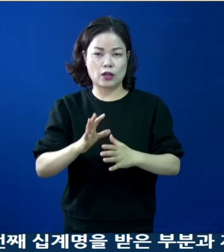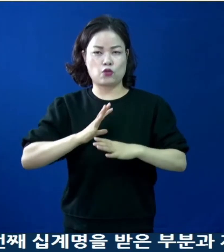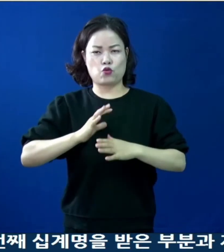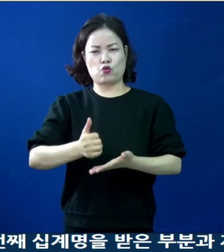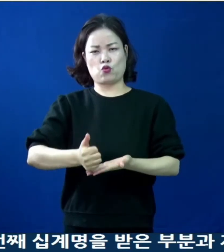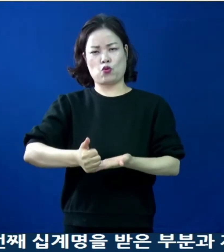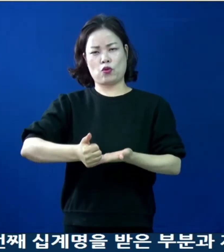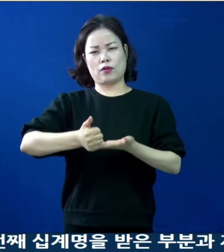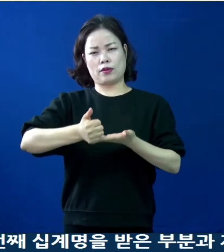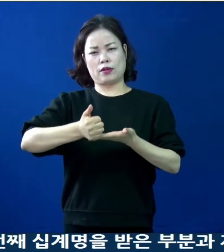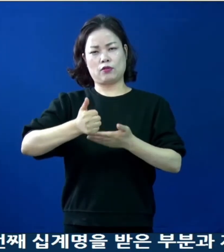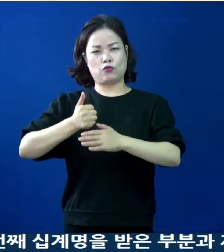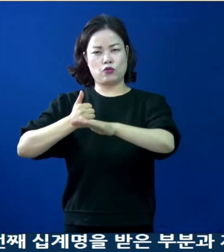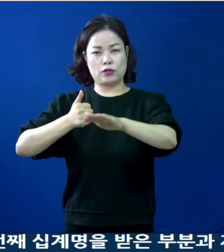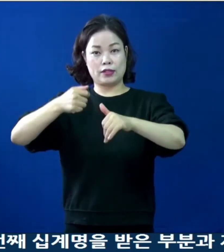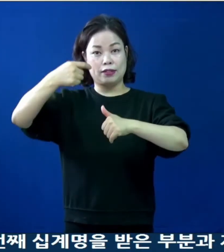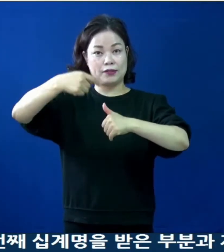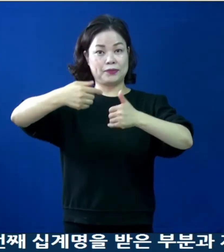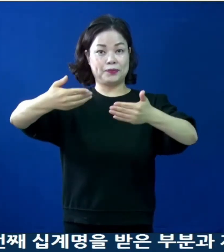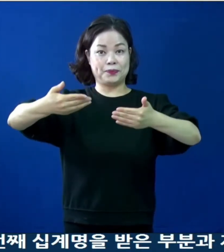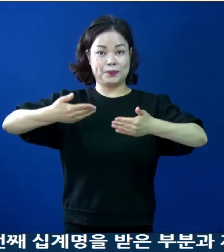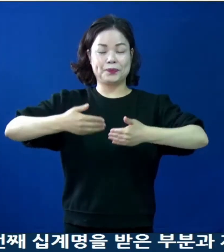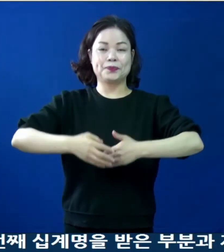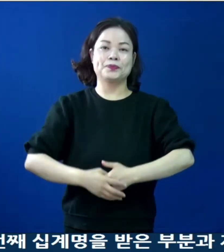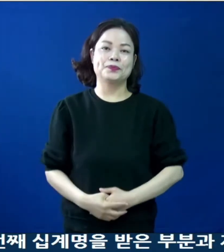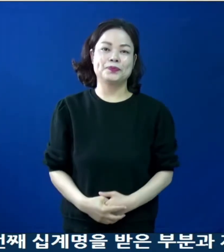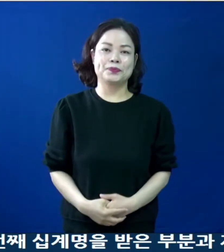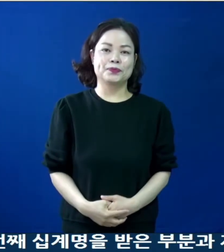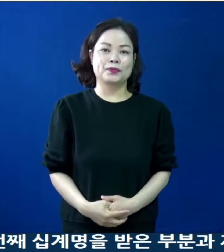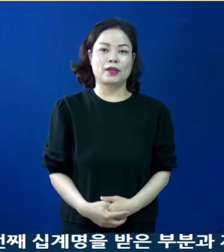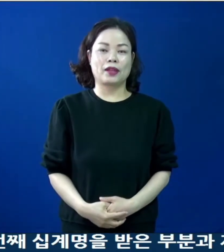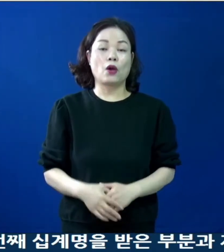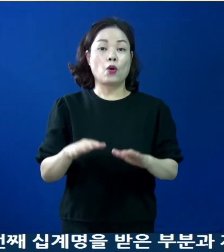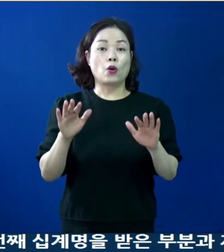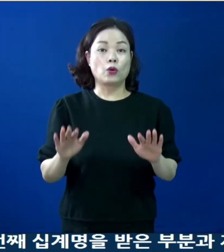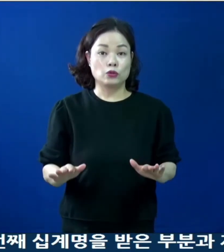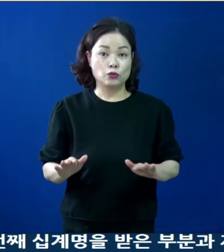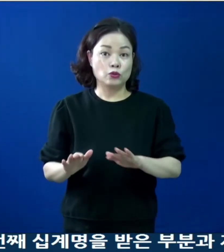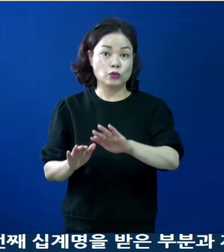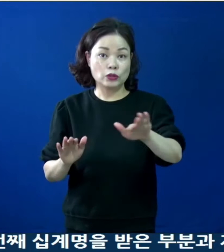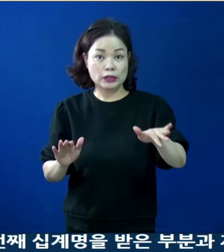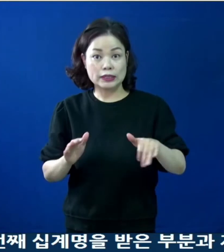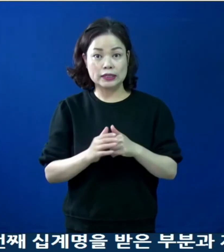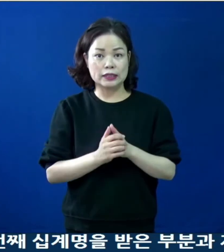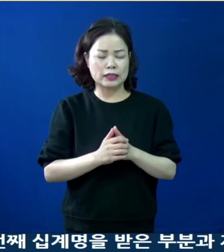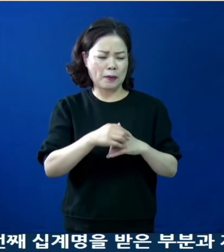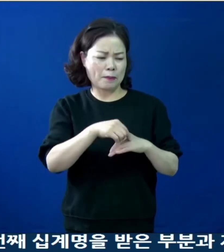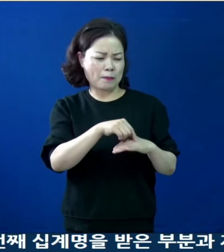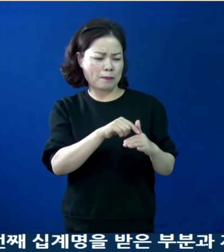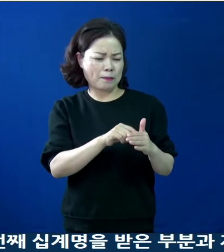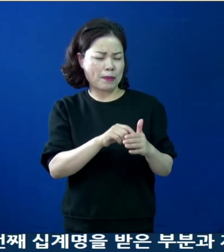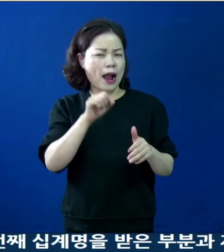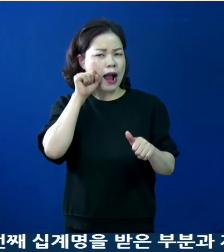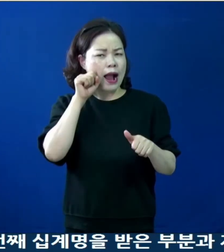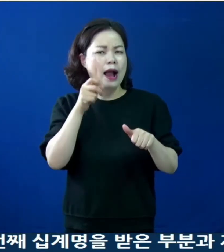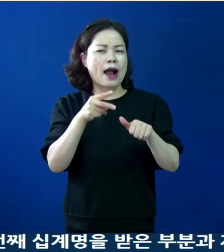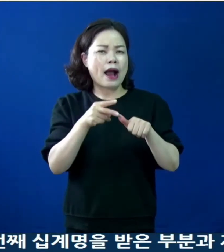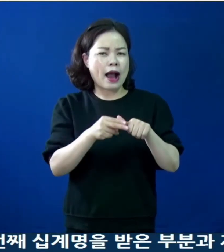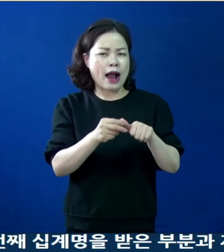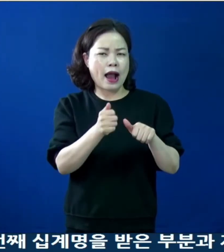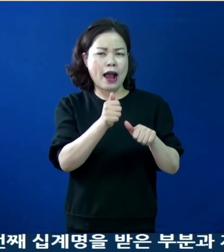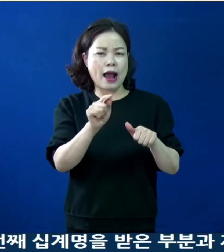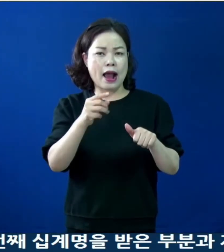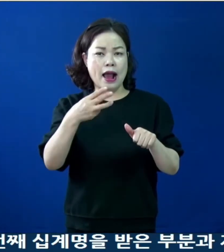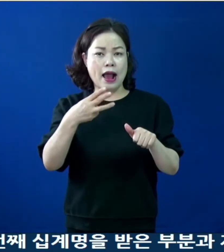하는 주제로 우리에게 가르쳐 주고 계십니다. 그러므로 오늘 우리는 마음의 할례에 관해